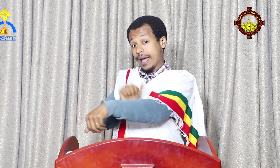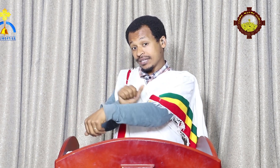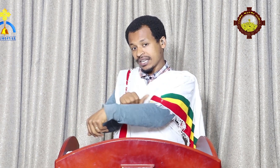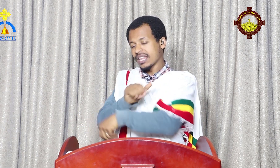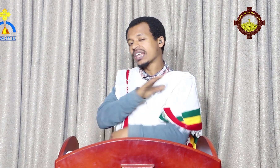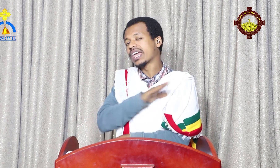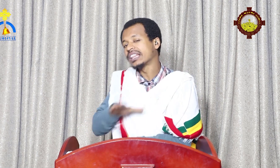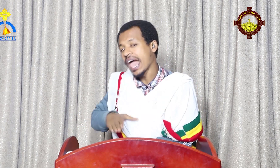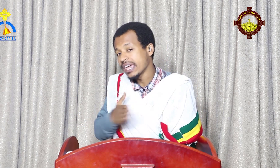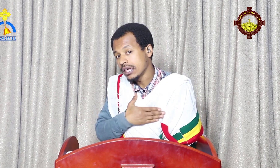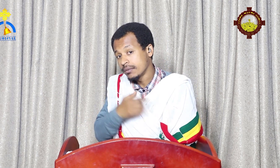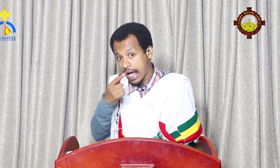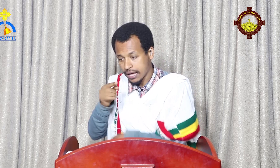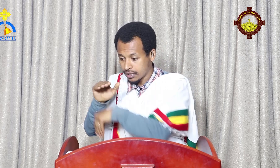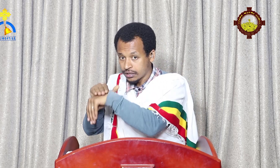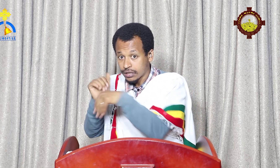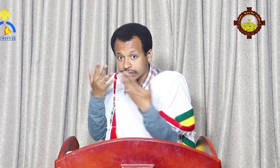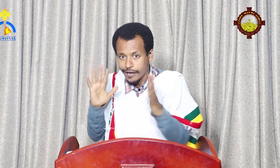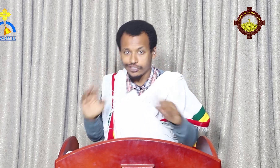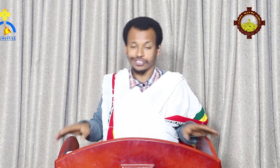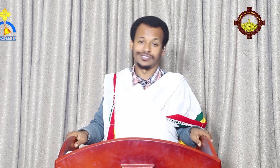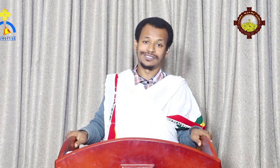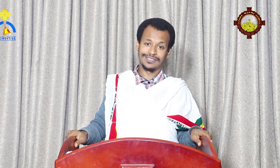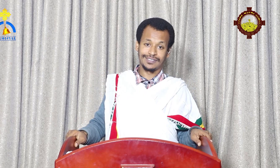አብርሃም ጌታዬ ብላ ጠርታለች